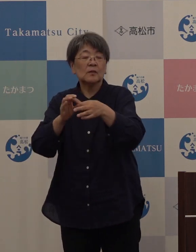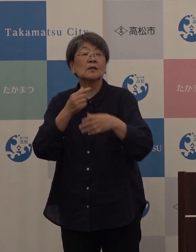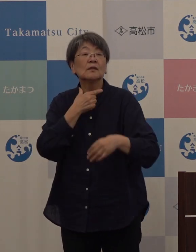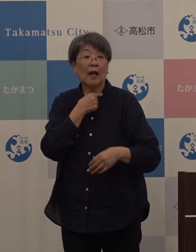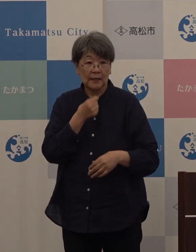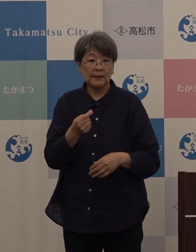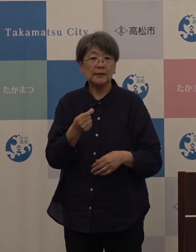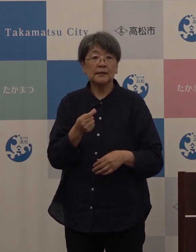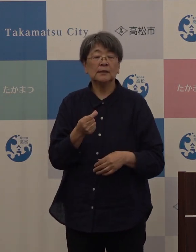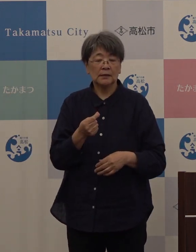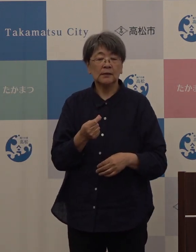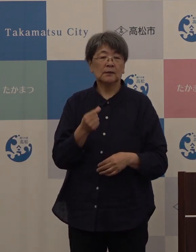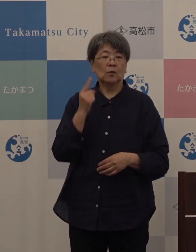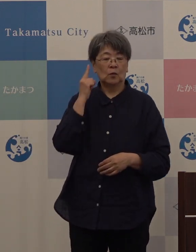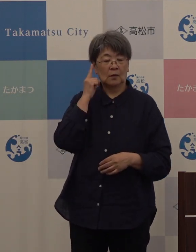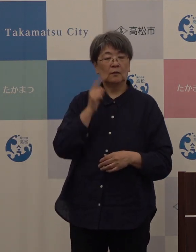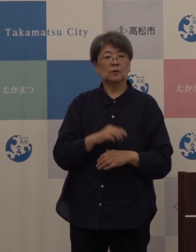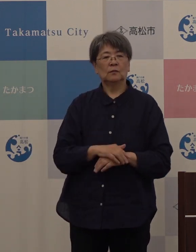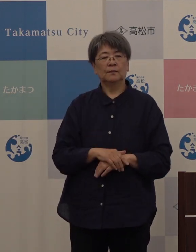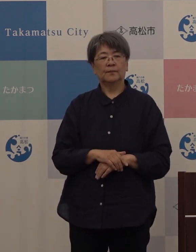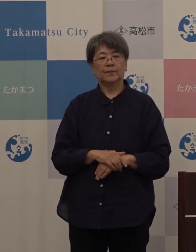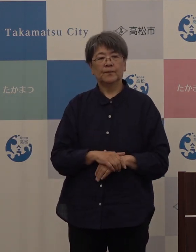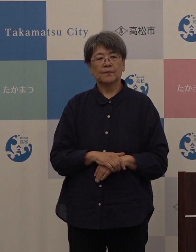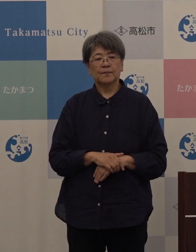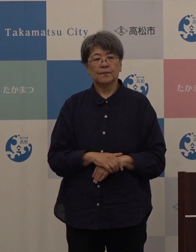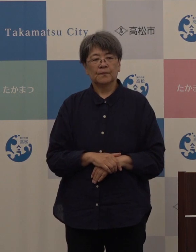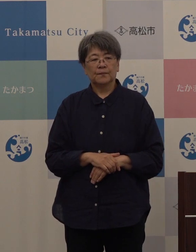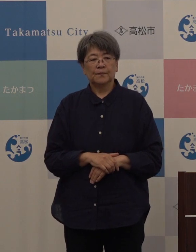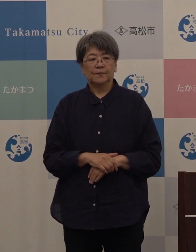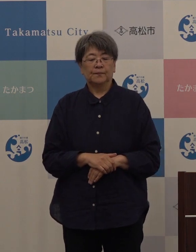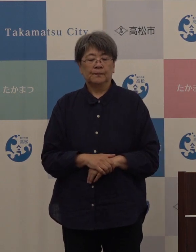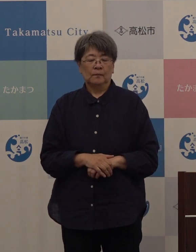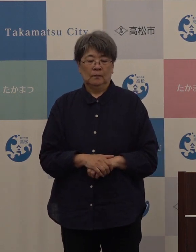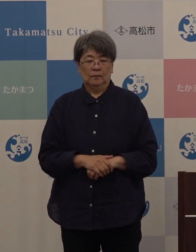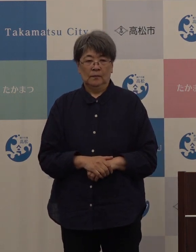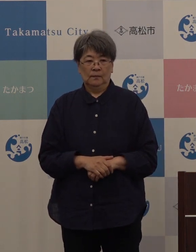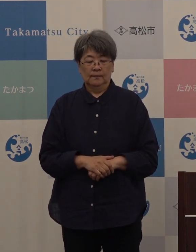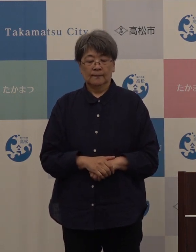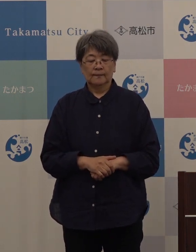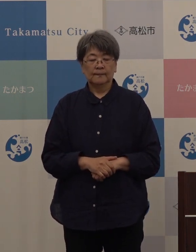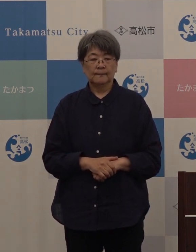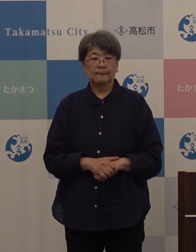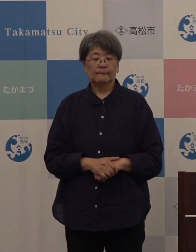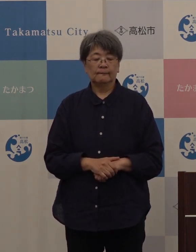で期待はしたいと思います。 ありがとうございます。